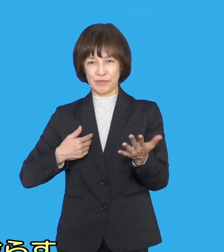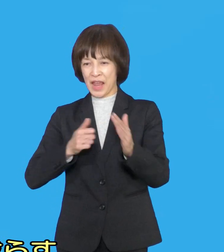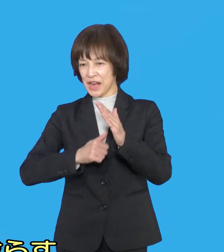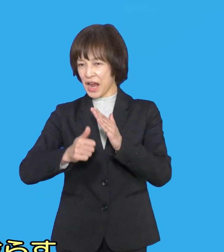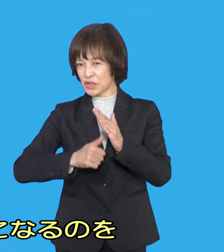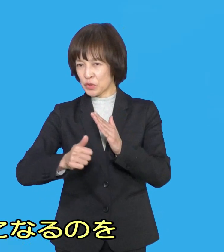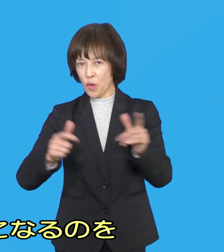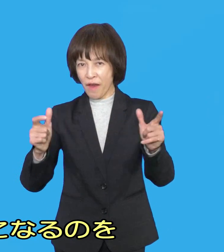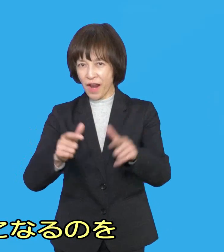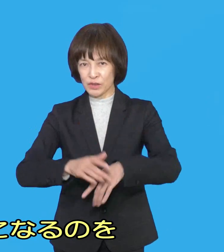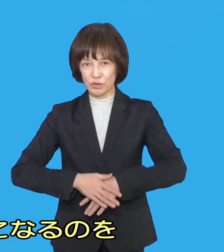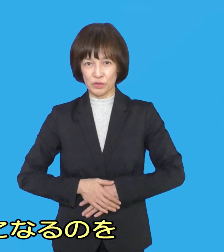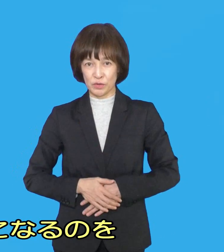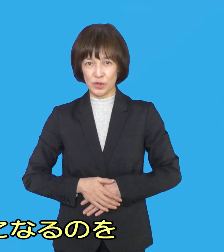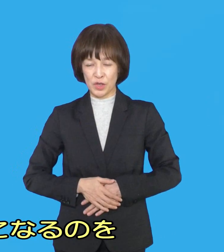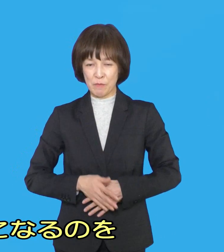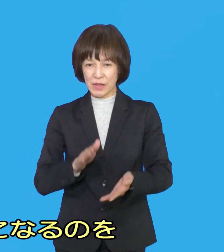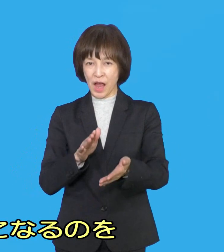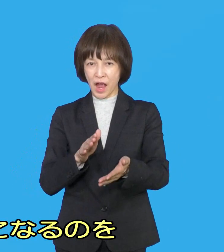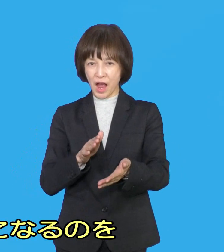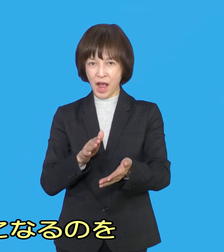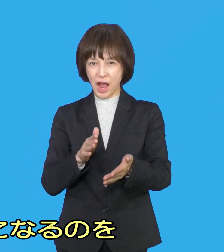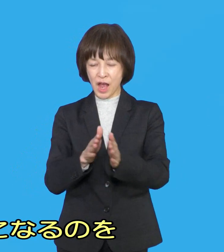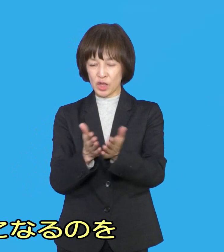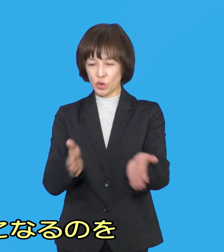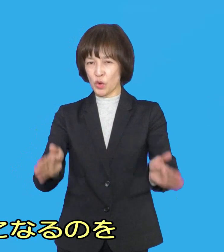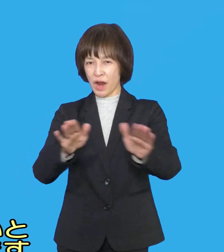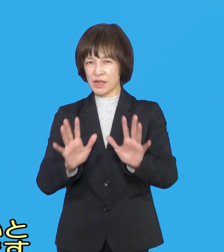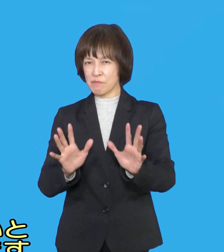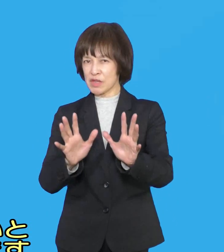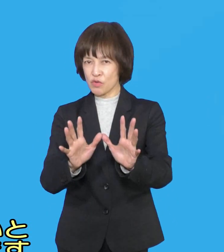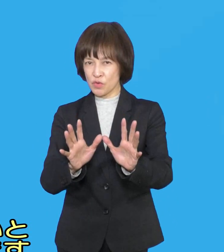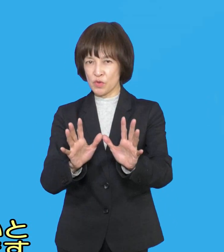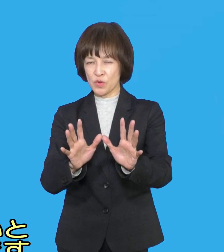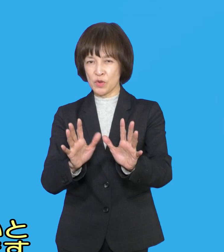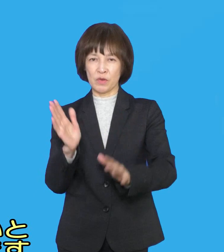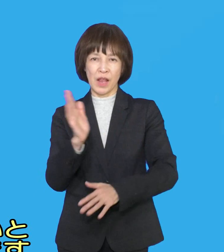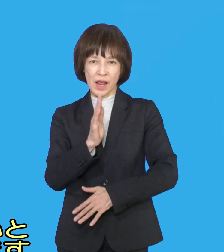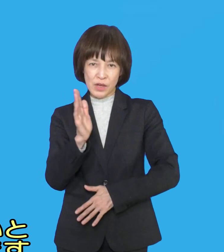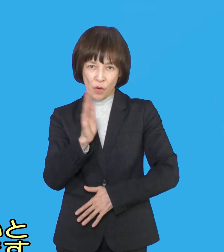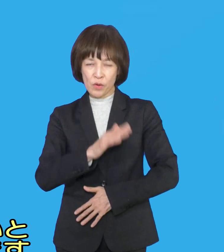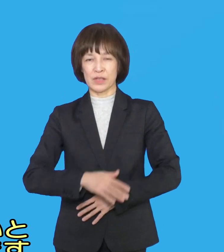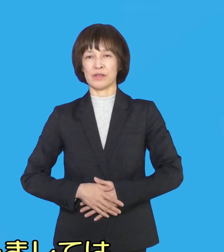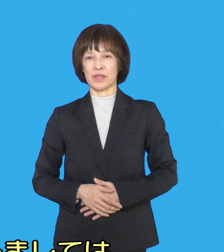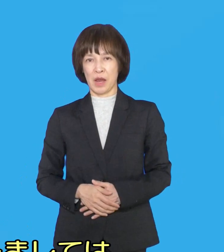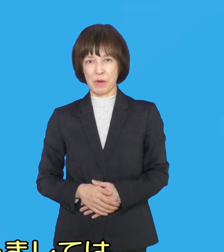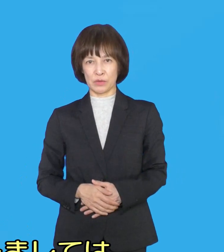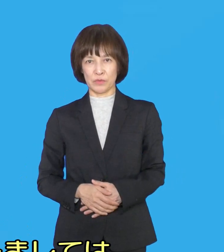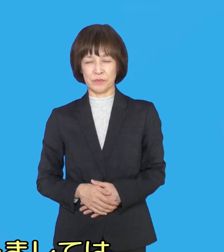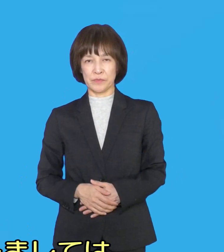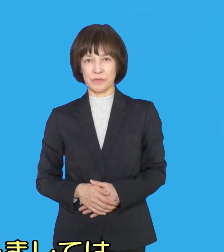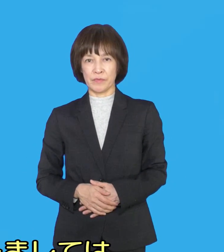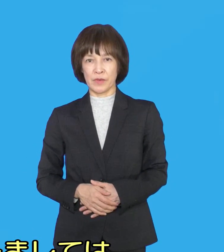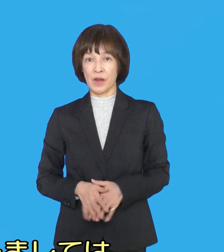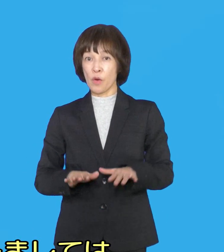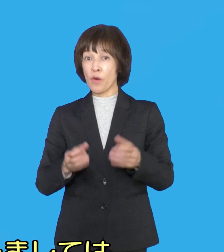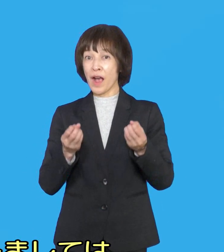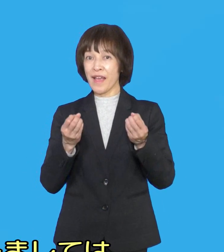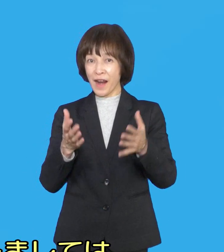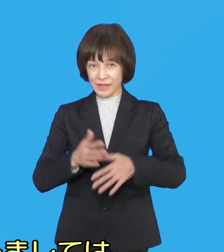減らす、そして図書館が密になるのを防ぐということをしていきたいと考えております。そして今回新た